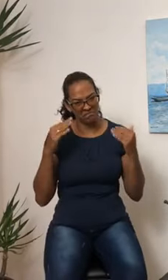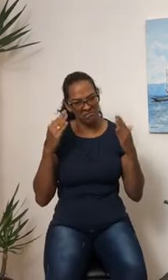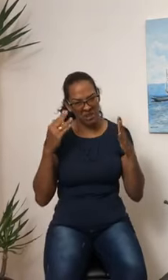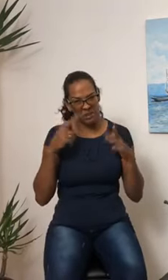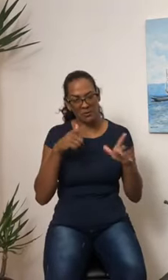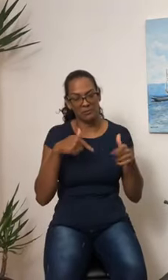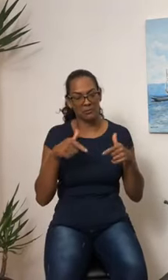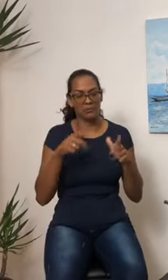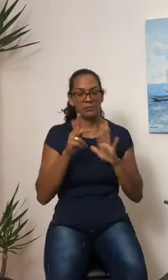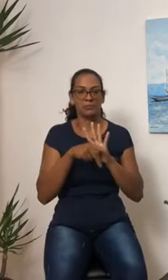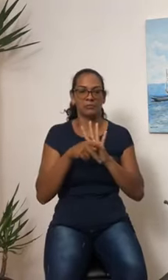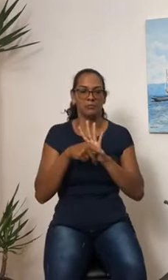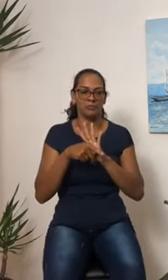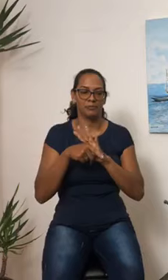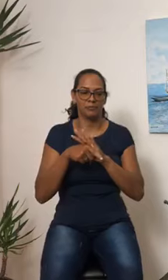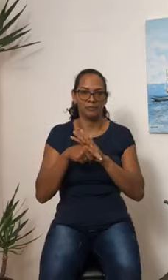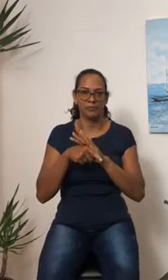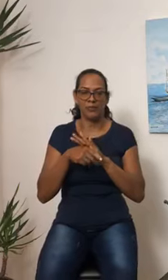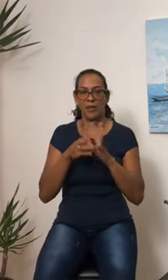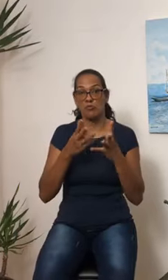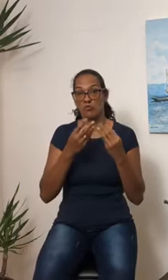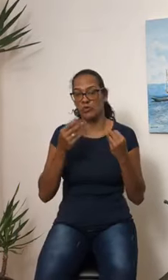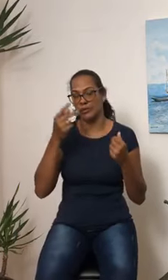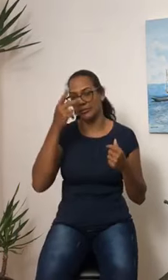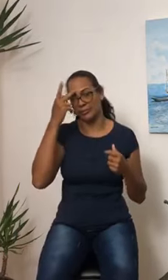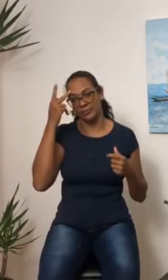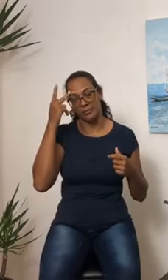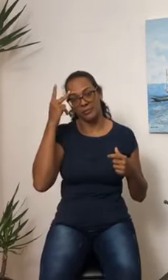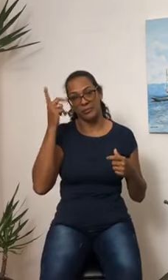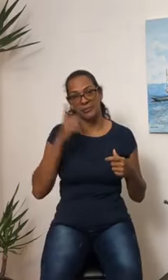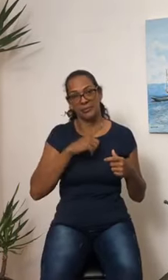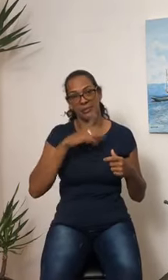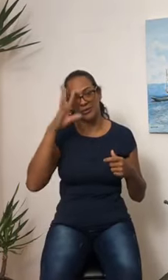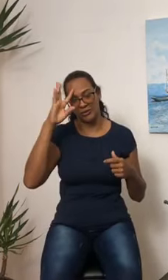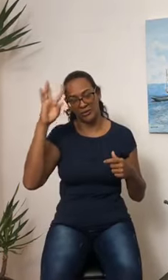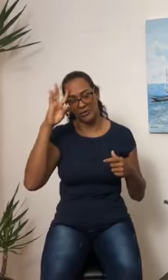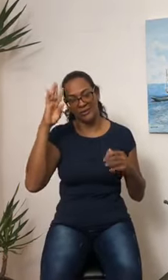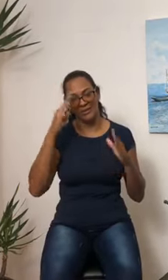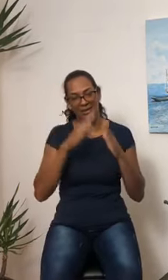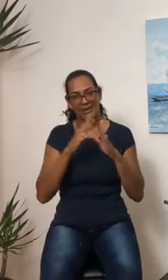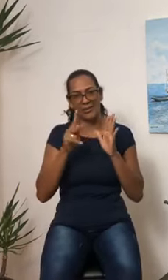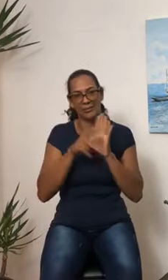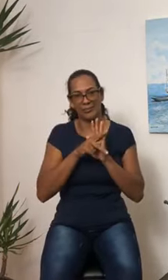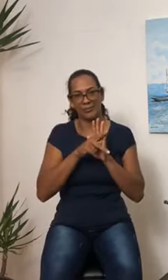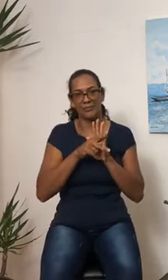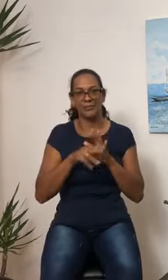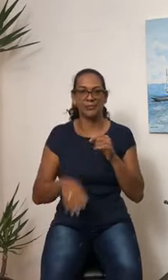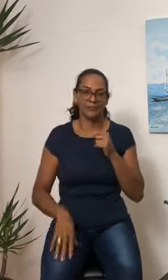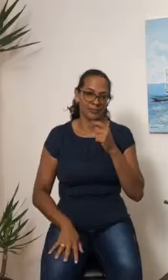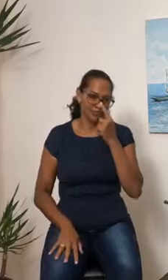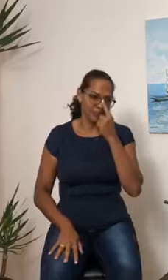por esse projeto, proporcionando muitas pessoas a realizar o sonho de ter casa própria. Faz favor.